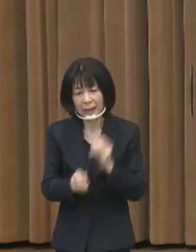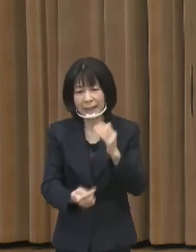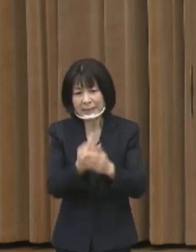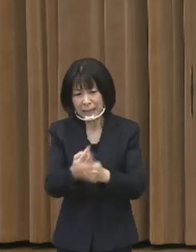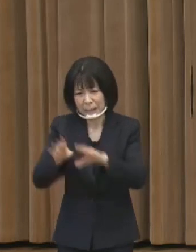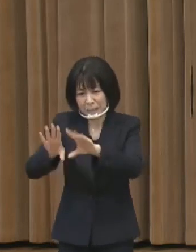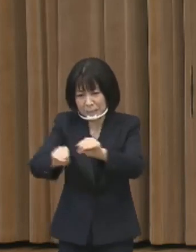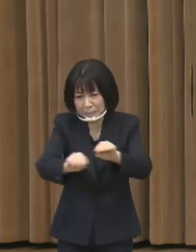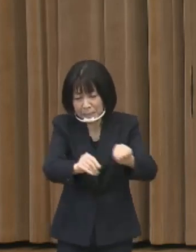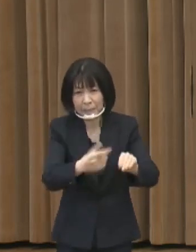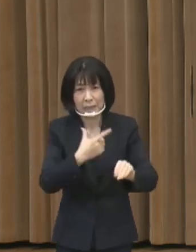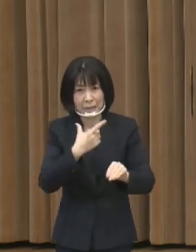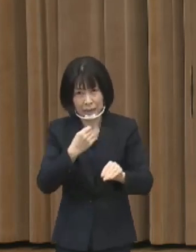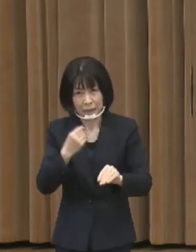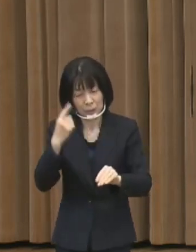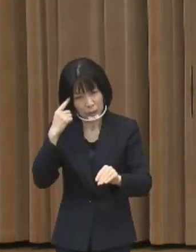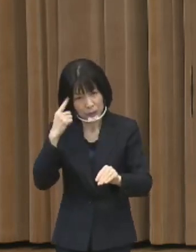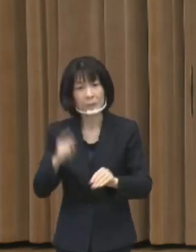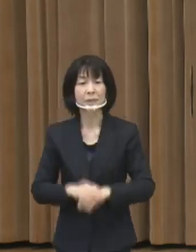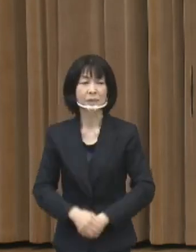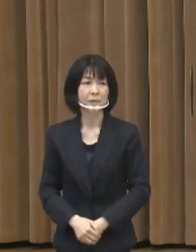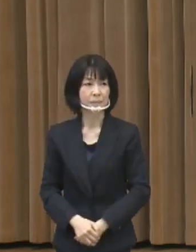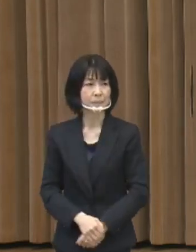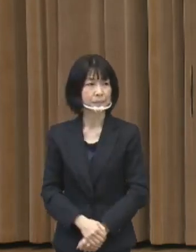い、これが私どもが期待していることであります。